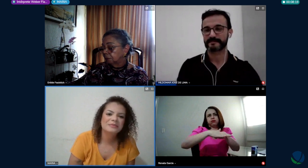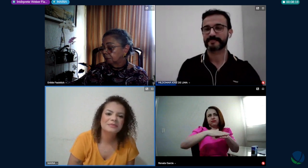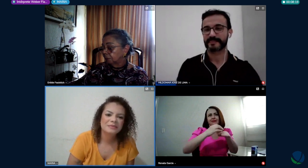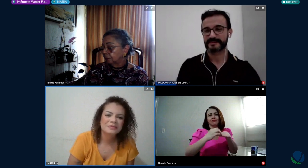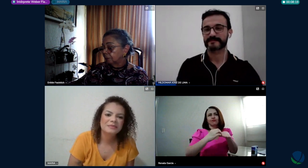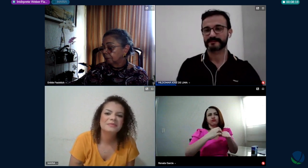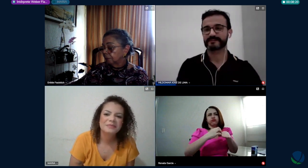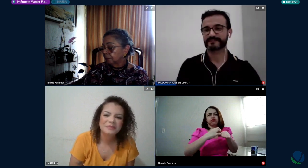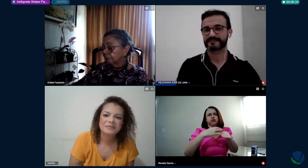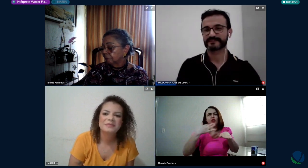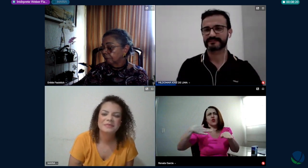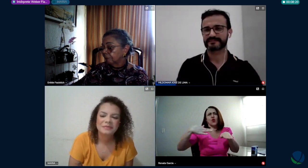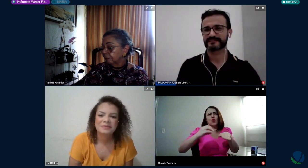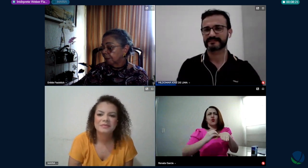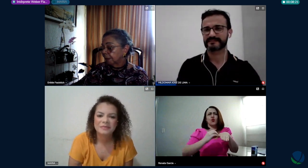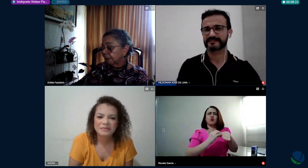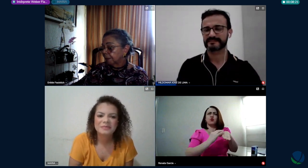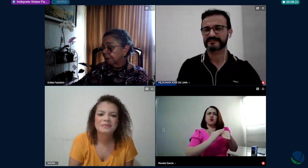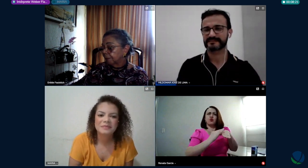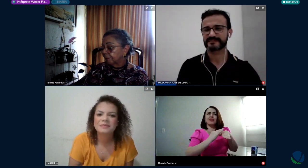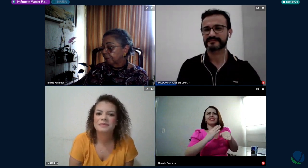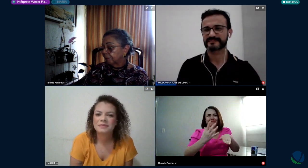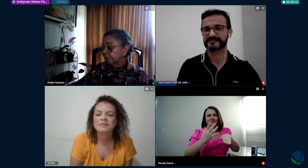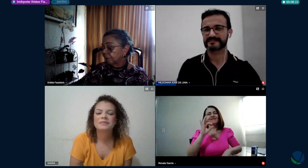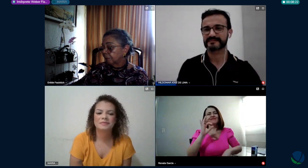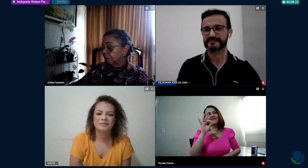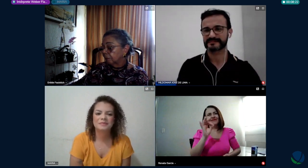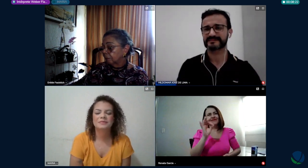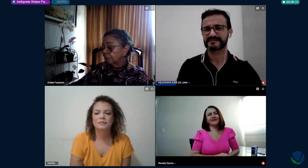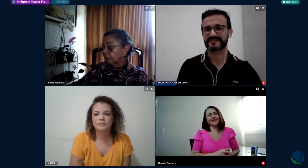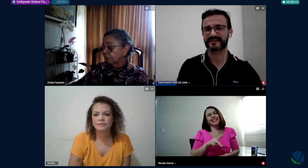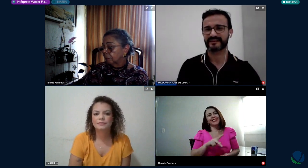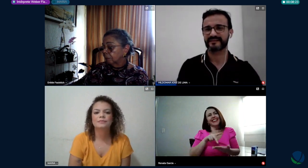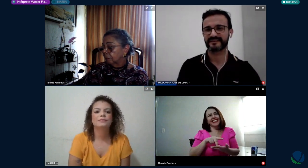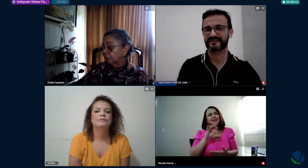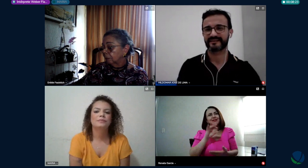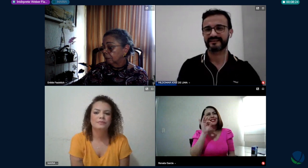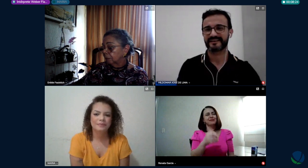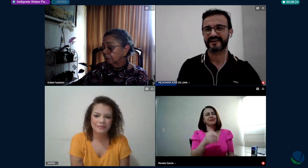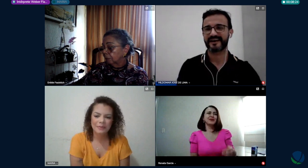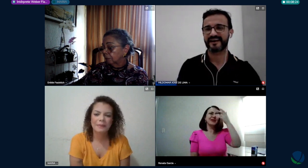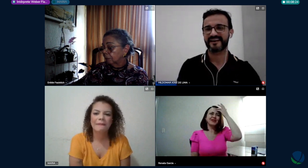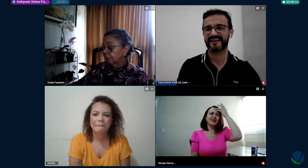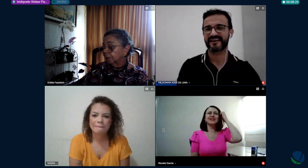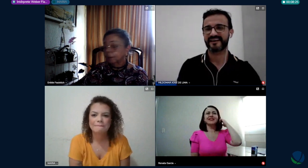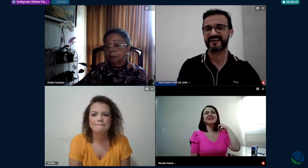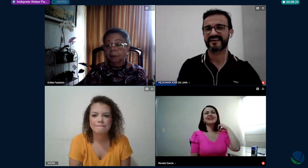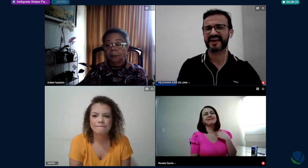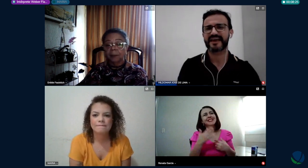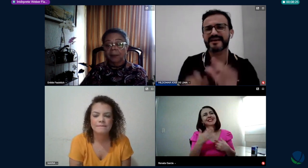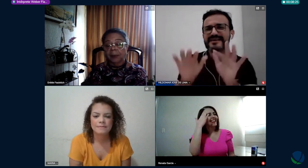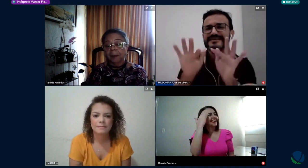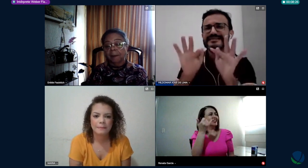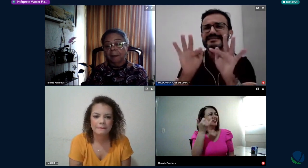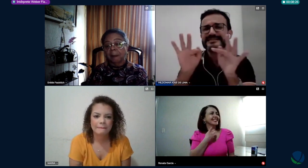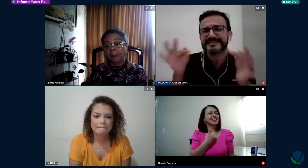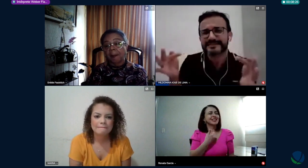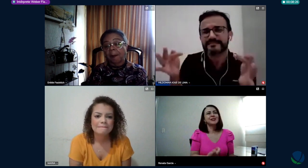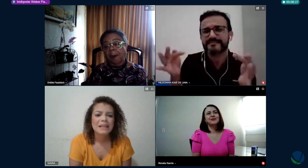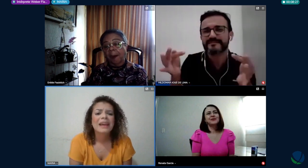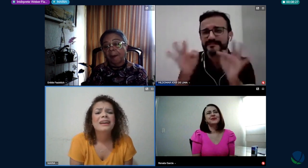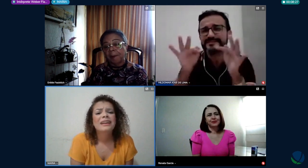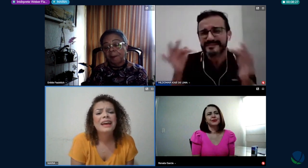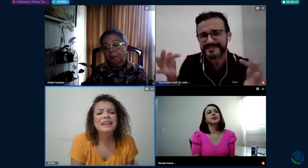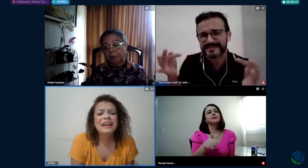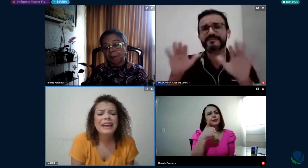importante. É importante para demonstrar ali que existe um calo ao sinalizar, e isso vai fazer toda a diferença. Tem razão, professor. Muito